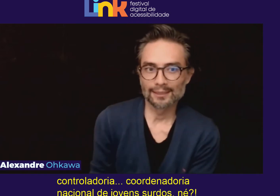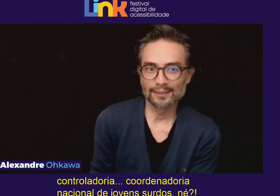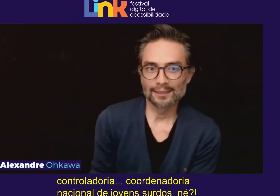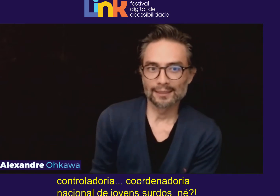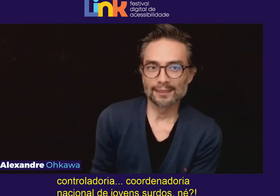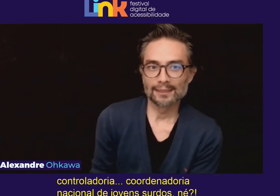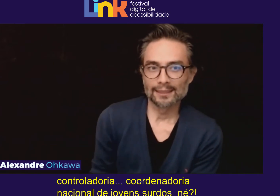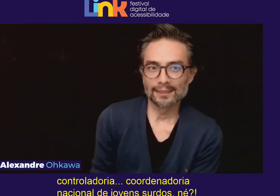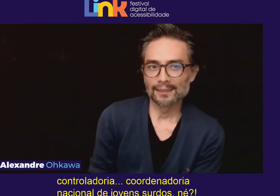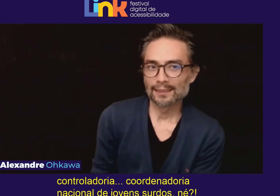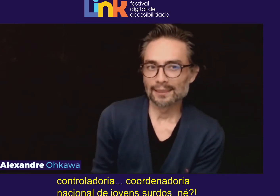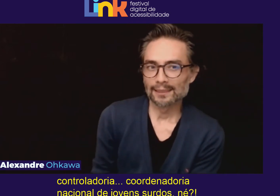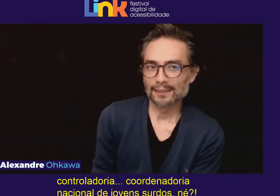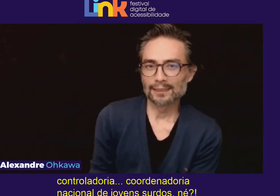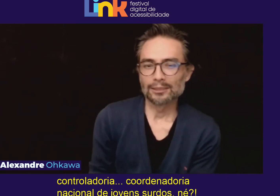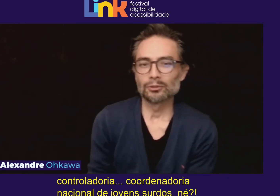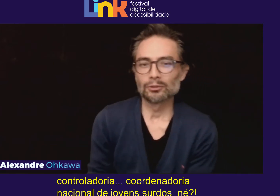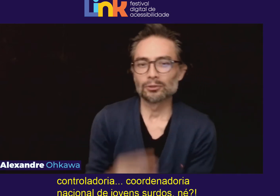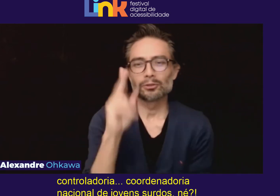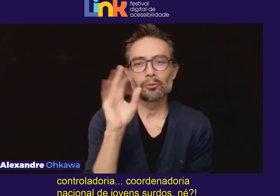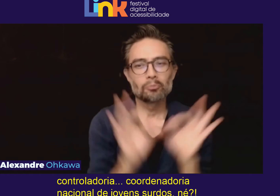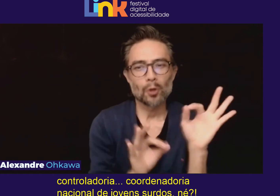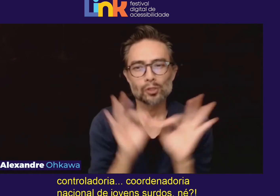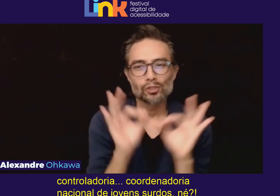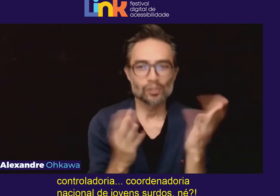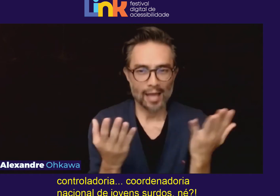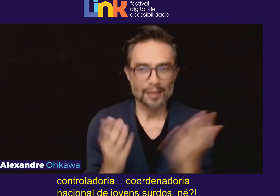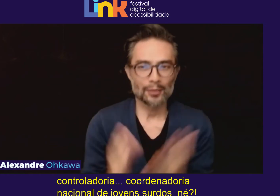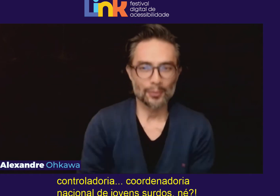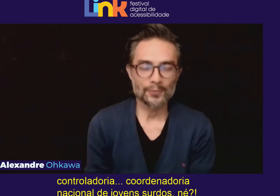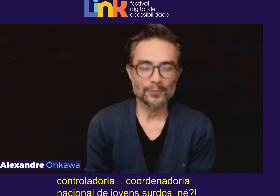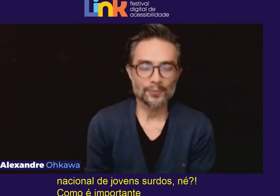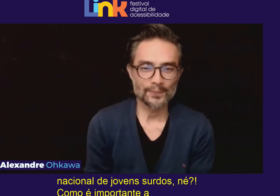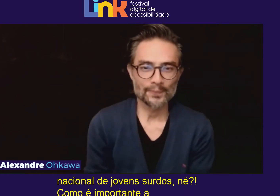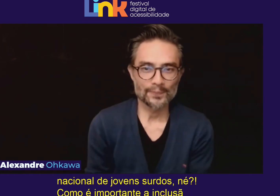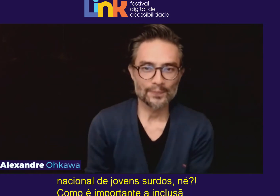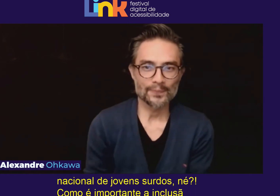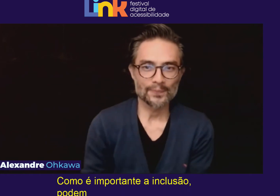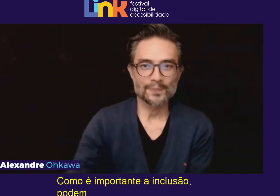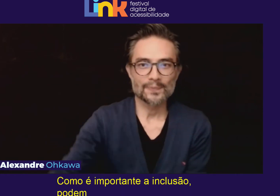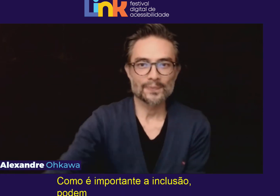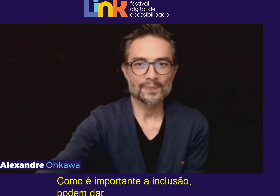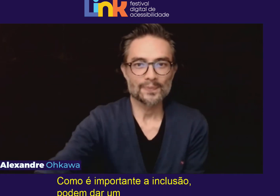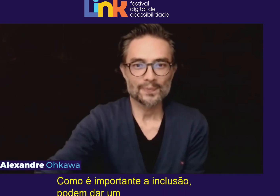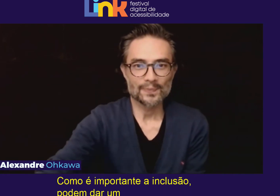essa inclusão? Vocês podem dar um leve resumo? Como é que funciona o projeto? Vocês podem explicar?